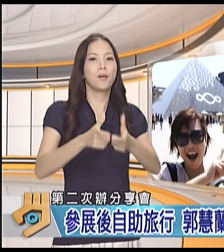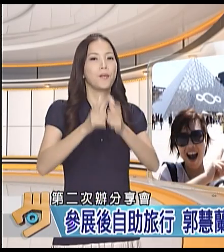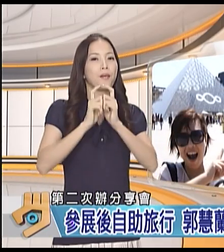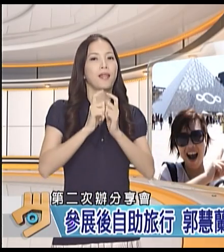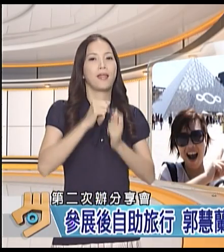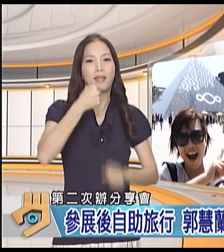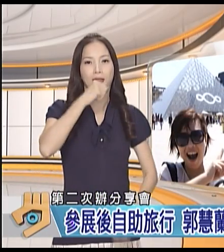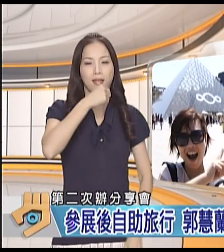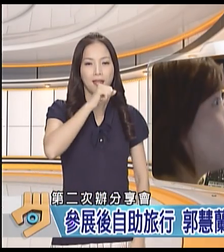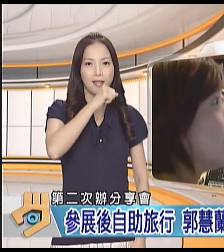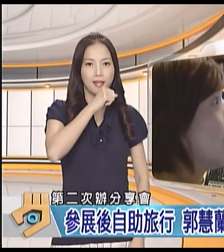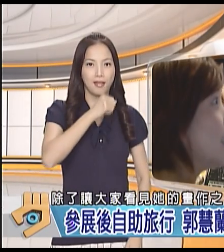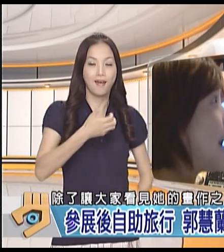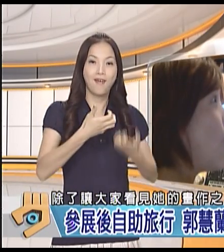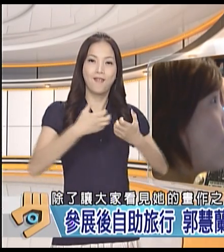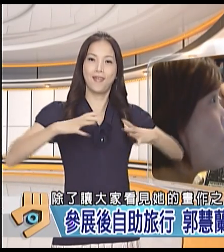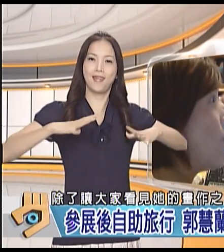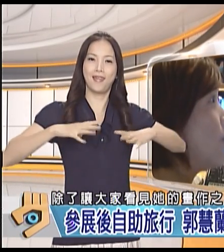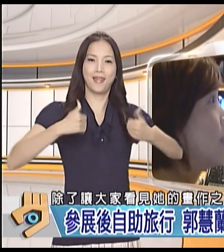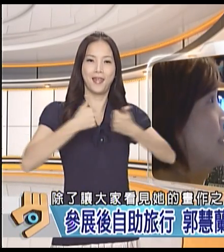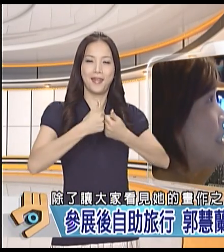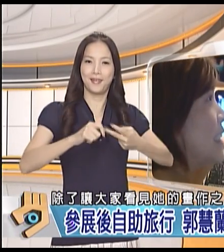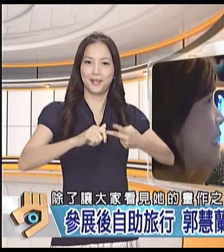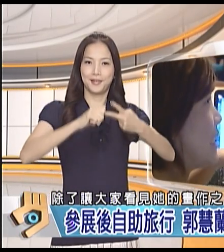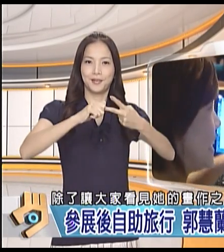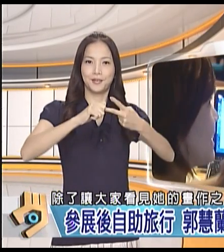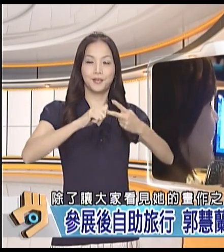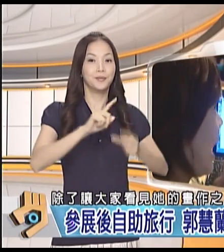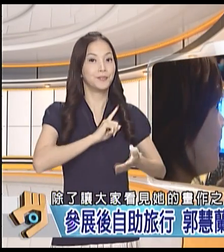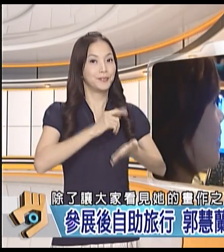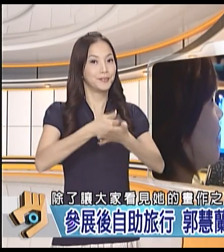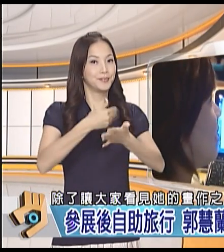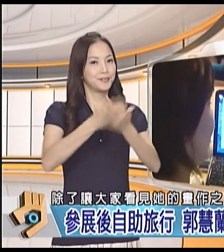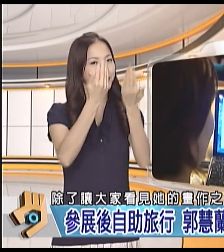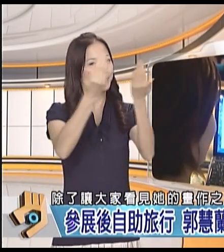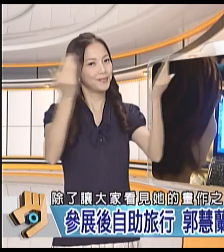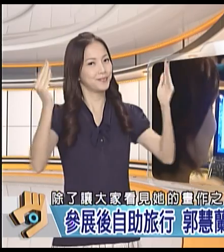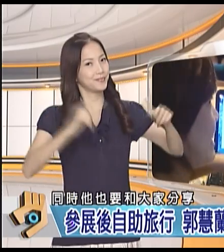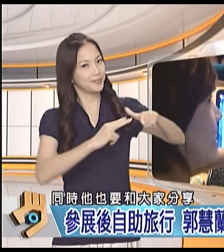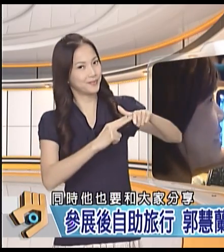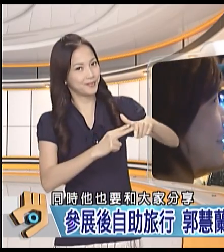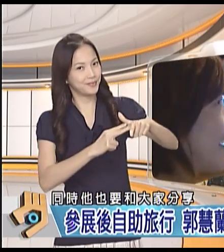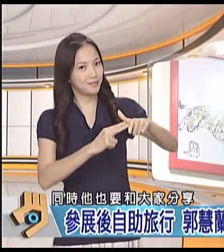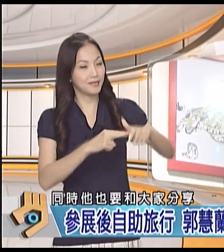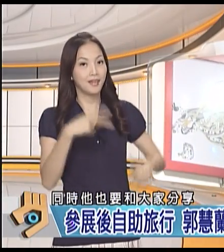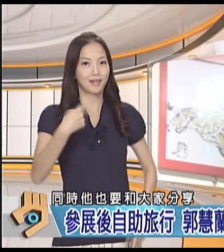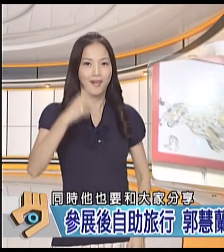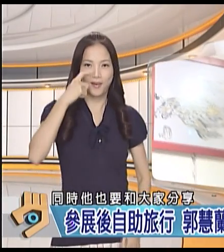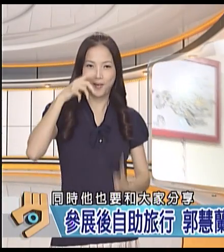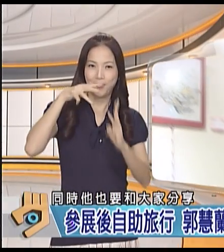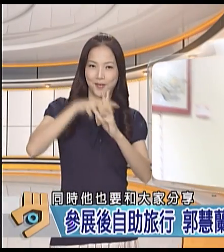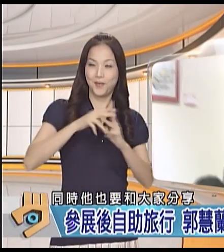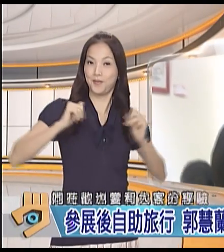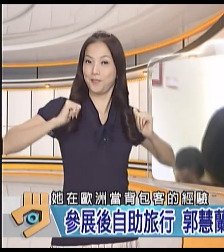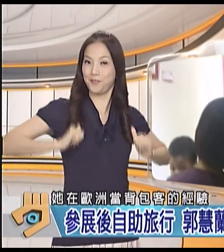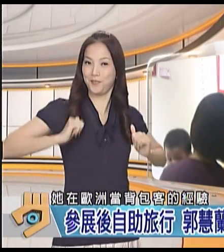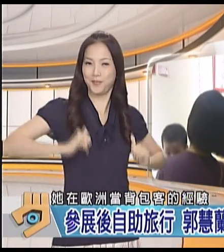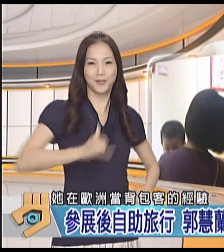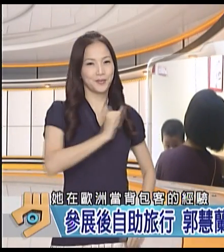会，除了让大家看见他的画作之外呢，同时他也要和大家分享他在欧